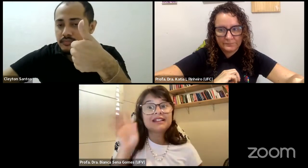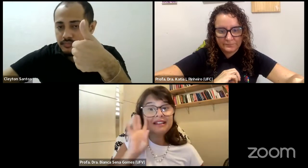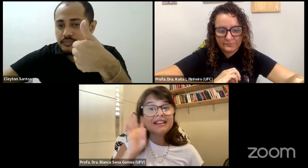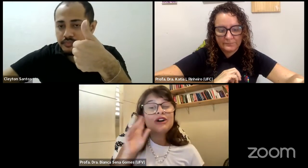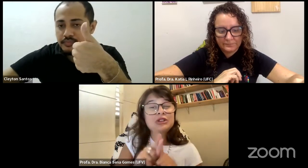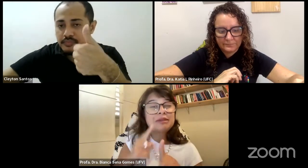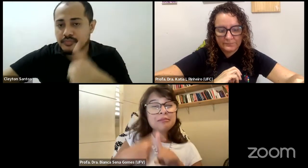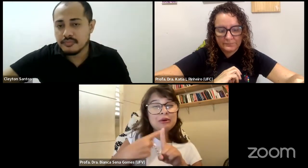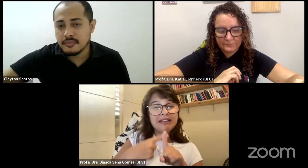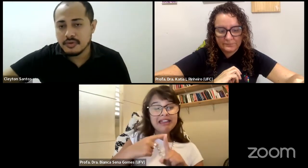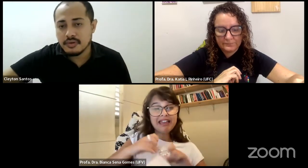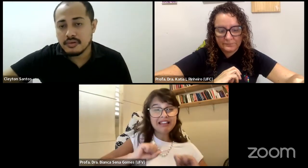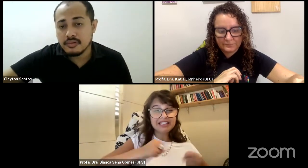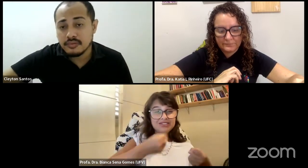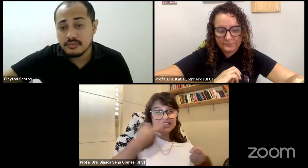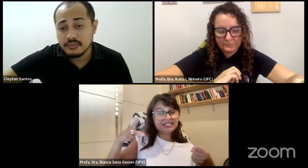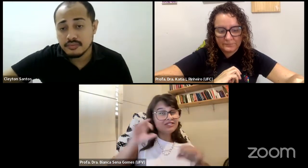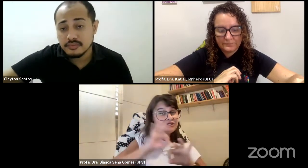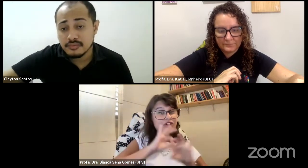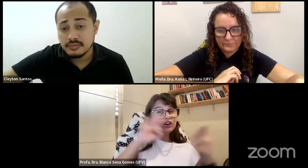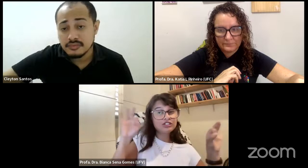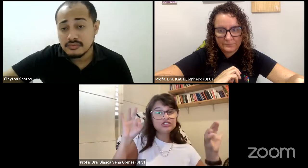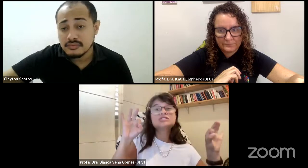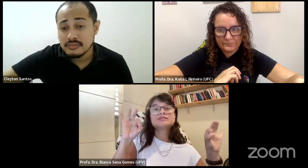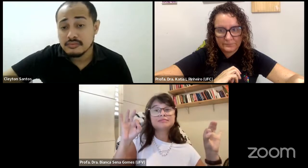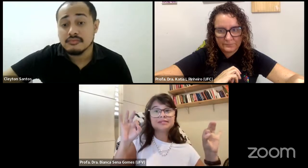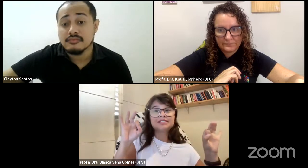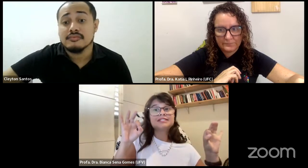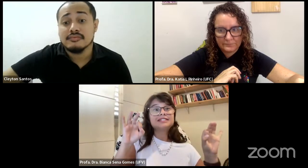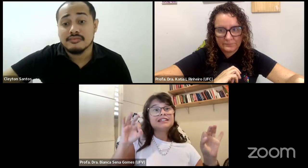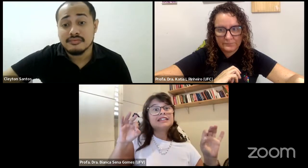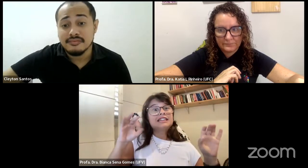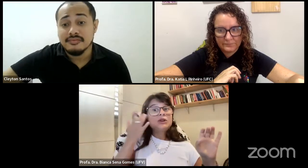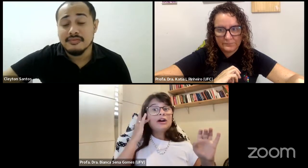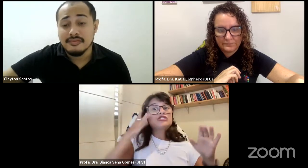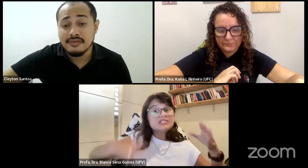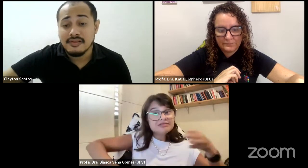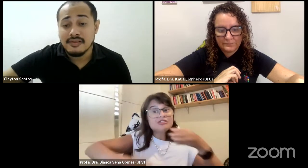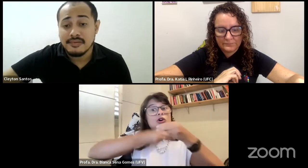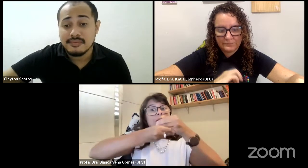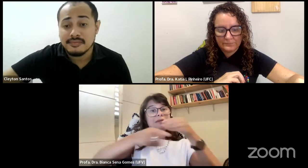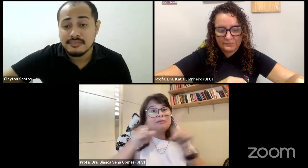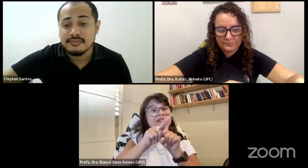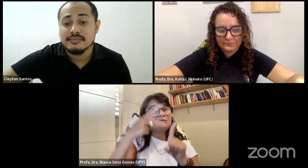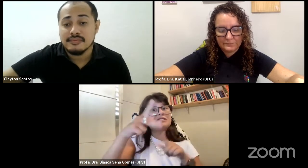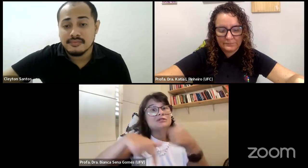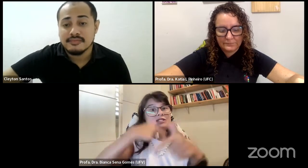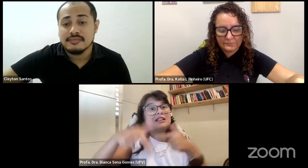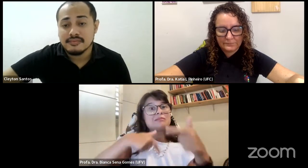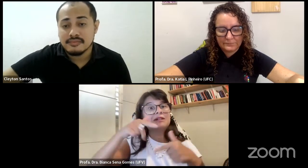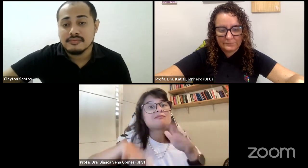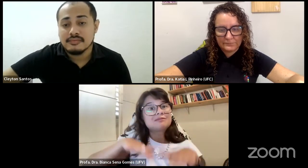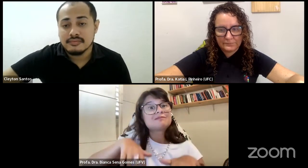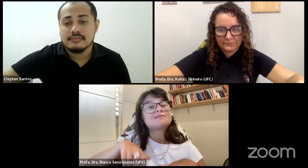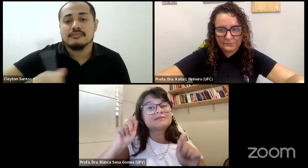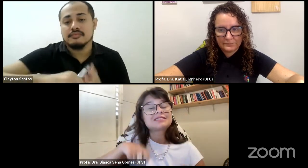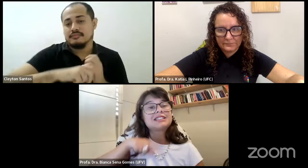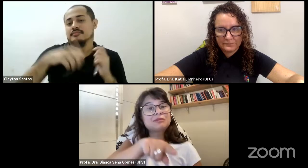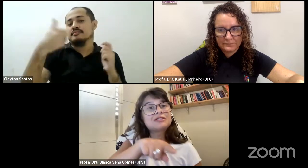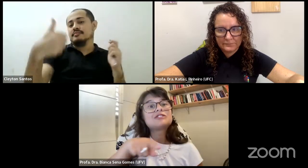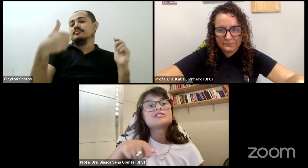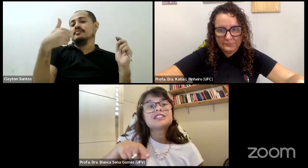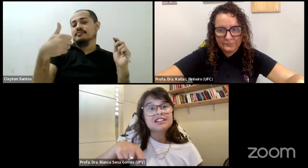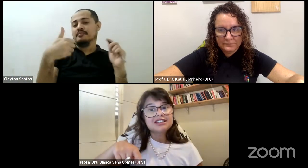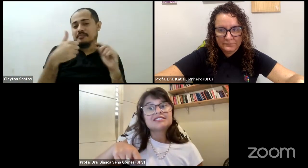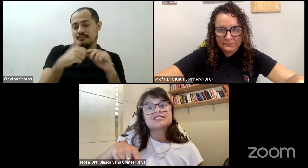ver o nome exatamente, vou te mandar essa pesquisa, tá? Porque, assim, ele tem, traz uma defesa muito boa,